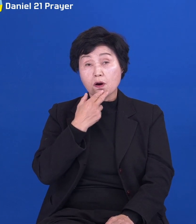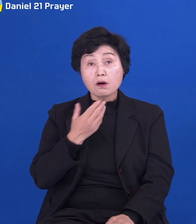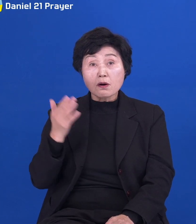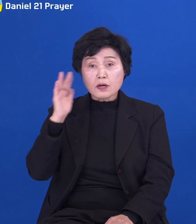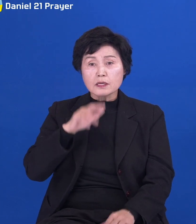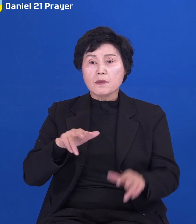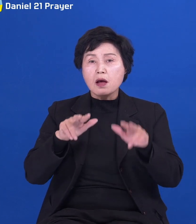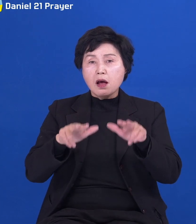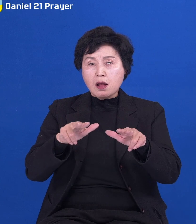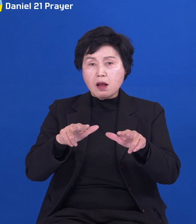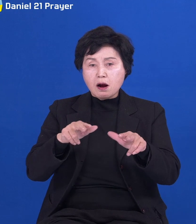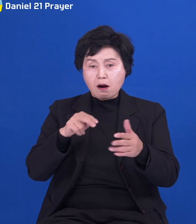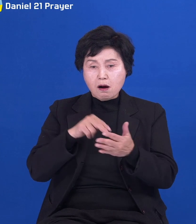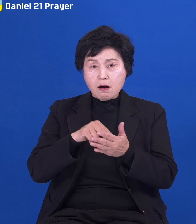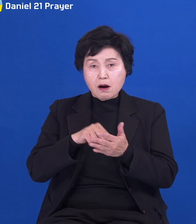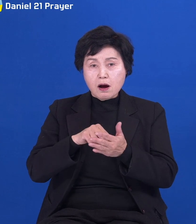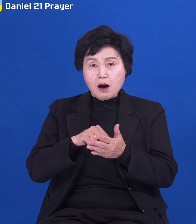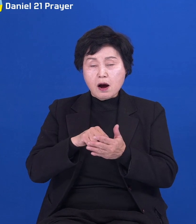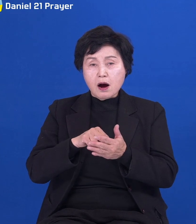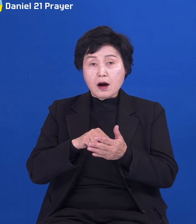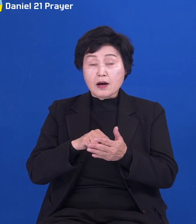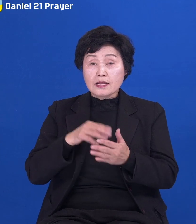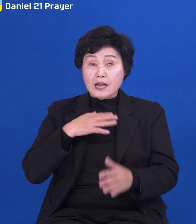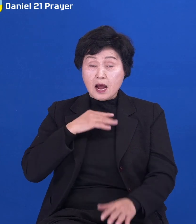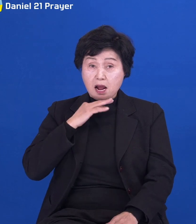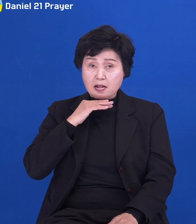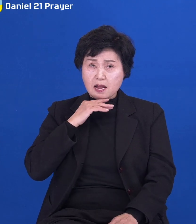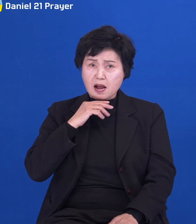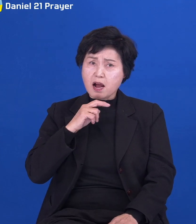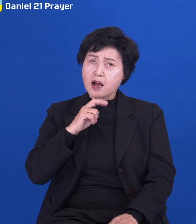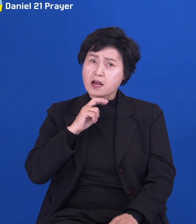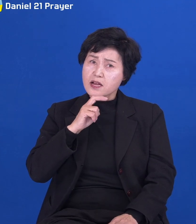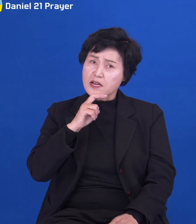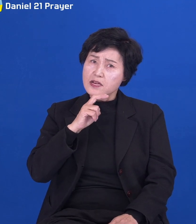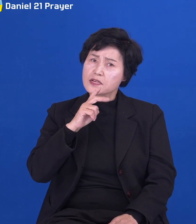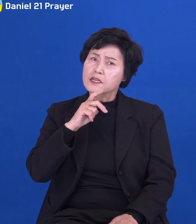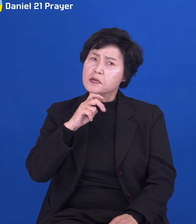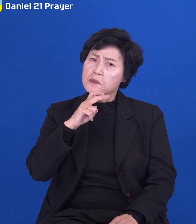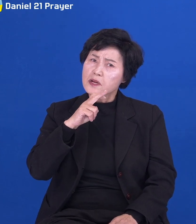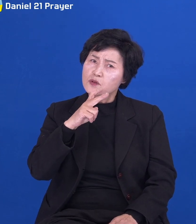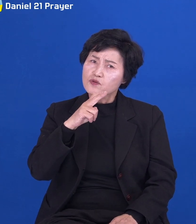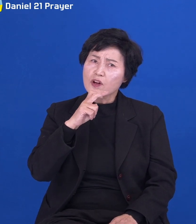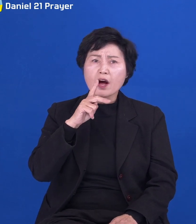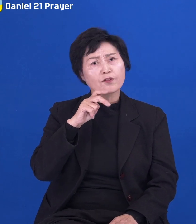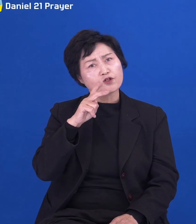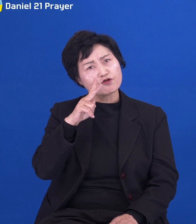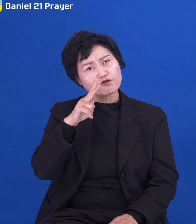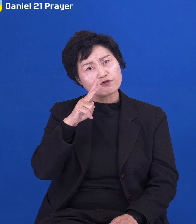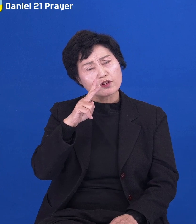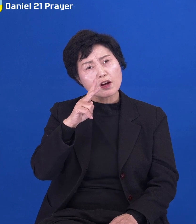순간만큼은 당시 제가 20대 초반으로서 겪기에는 너무나도 아프고 힘든 큰 고통이었어요.